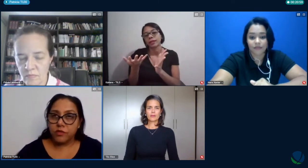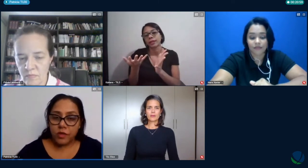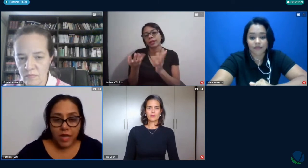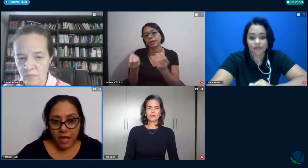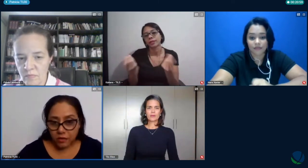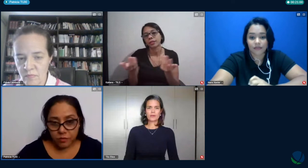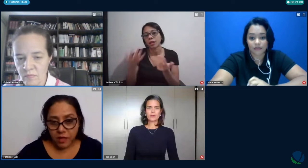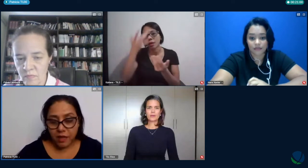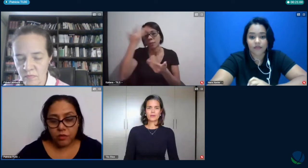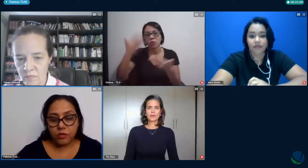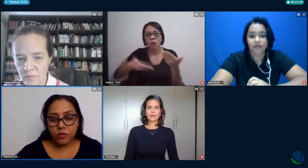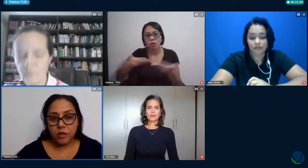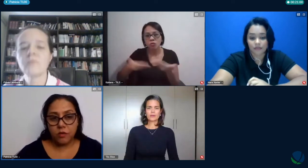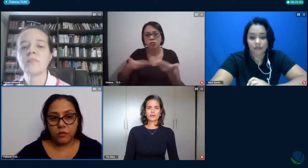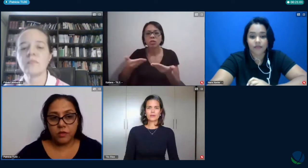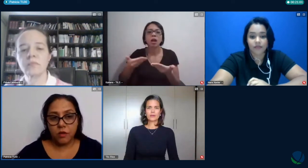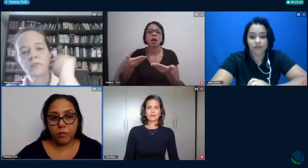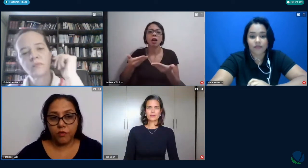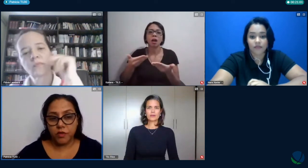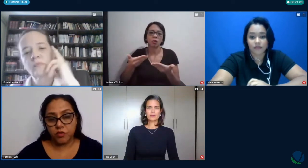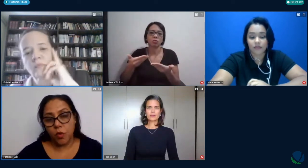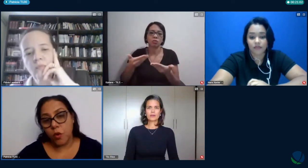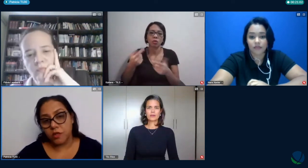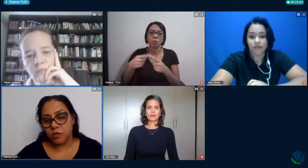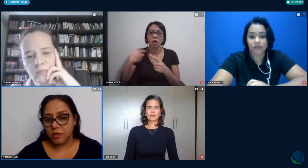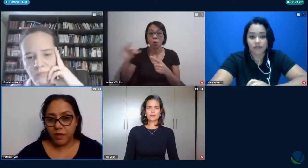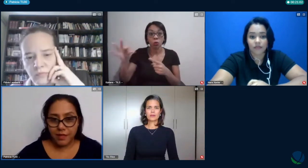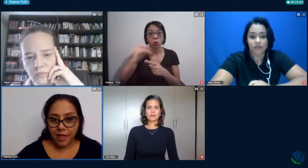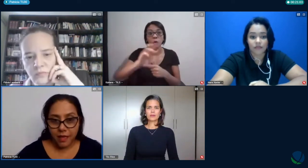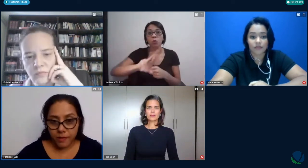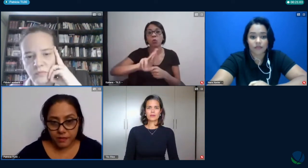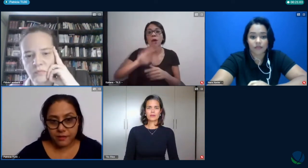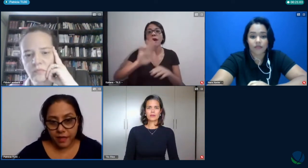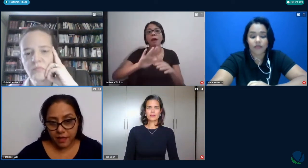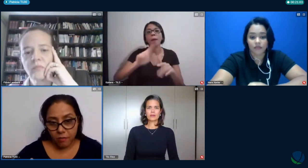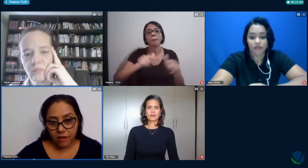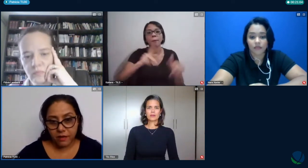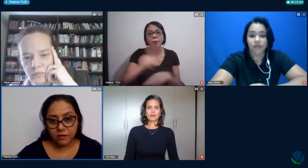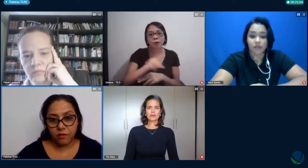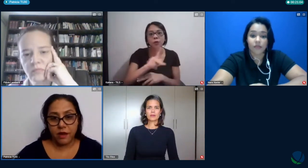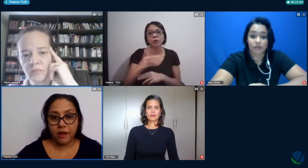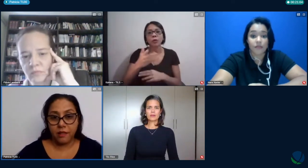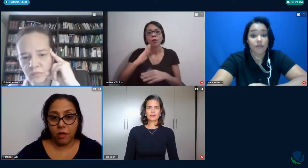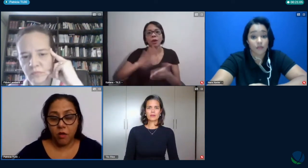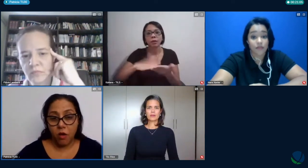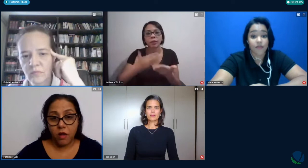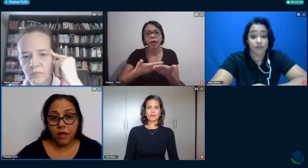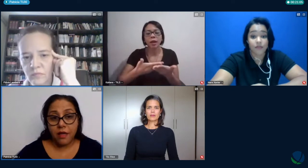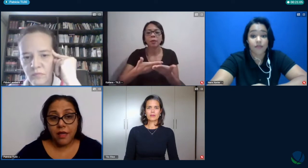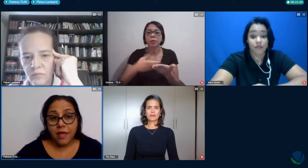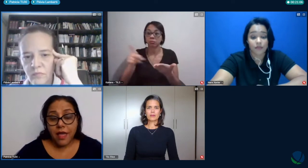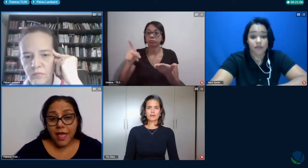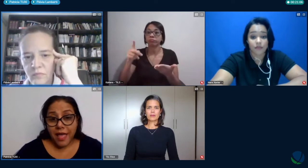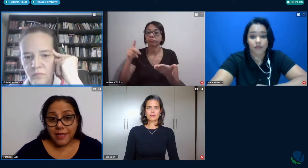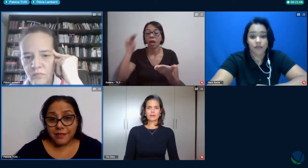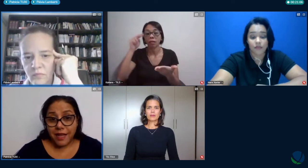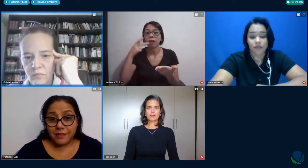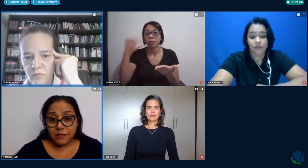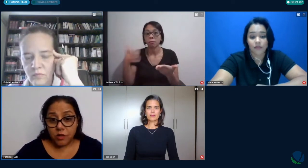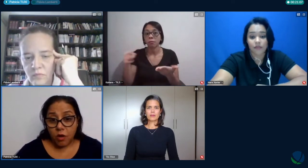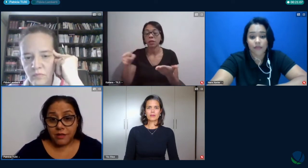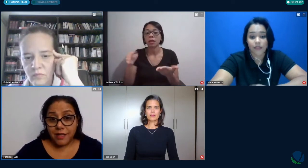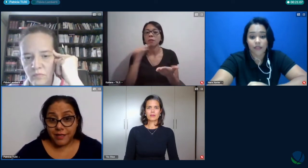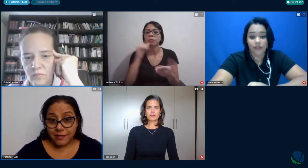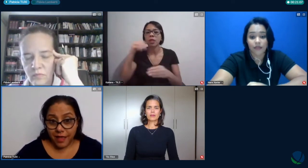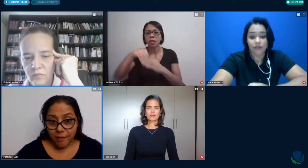os funcionários, porque nem todos são professores ou são intérpretes, né, que é uma questão que a Nara também coloca, eles